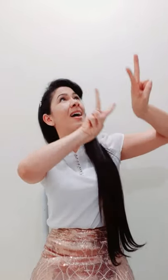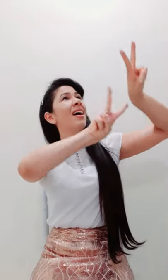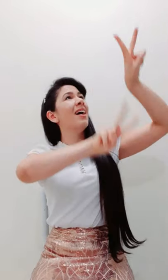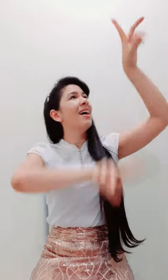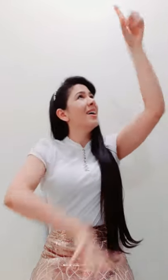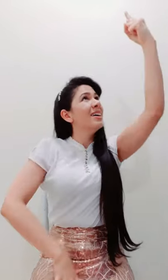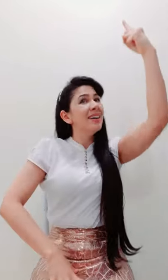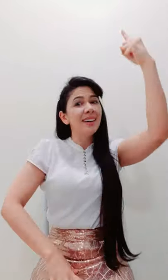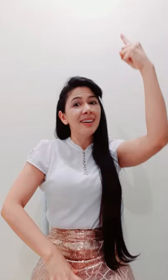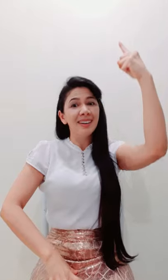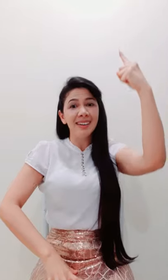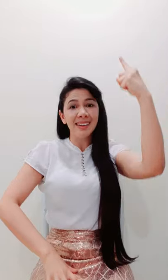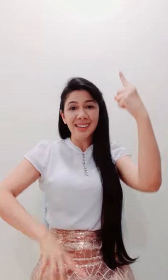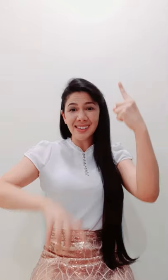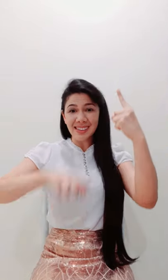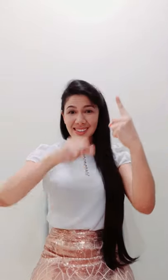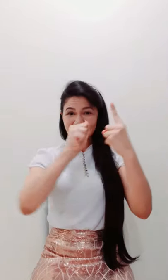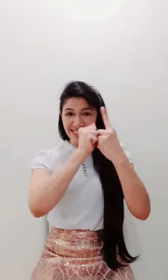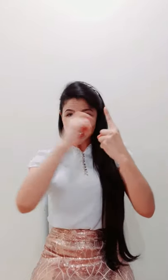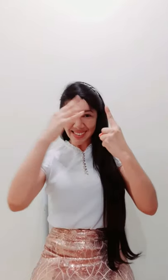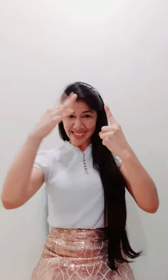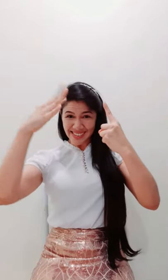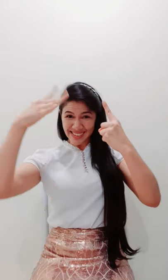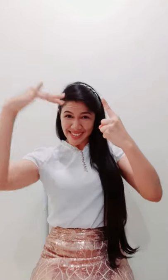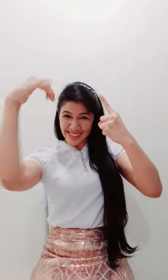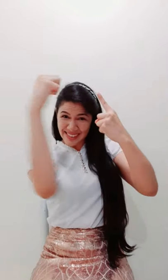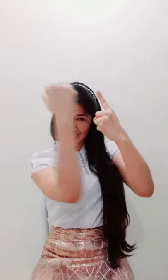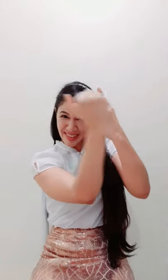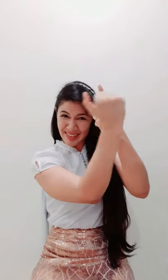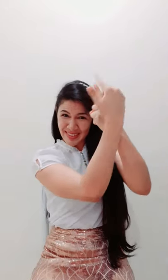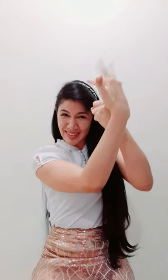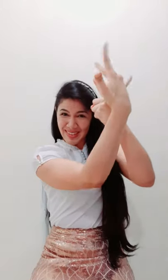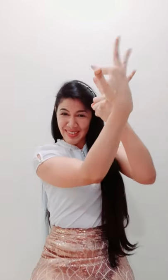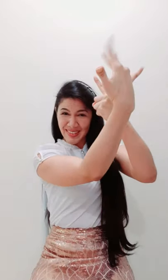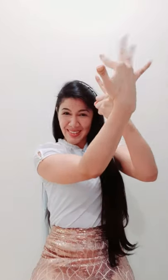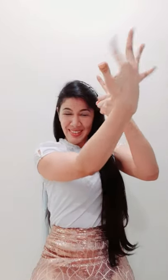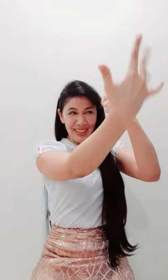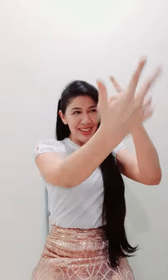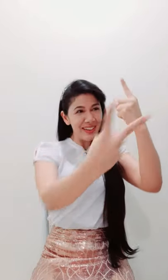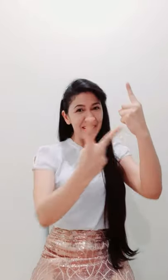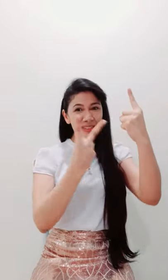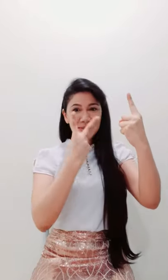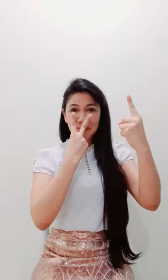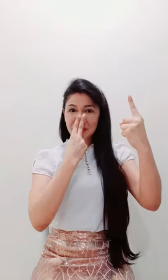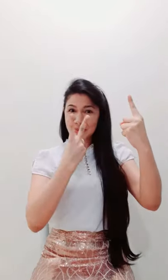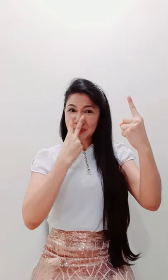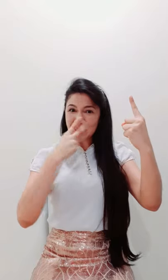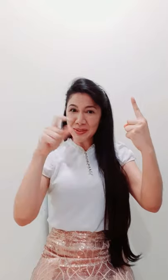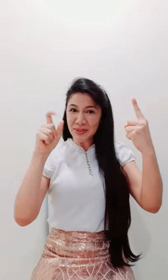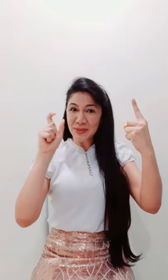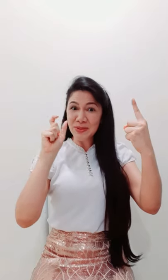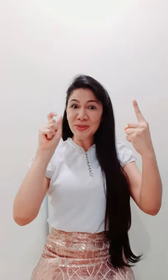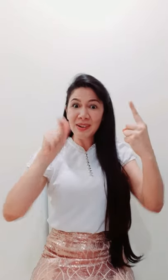-lo Em seu grande esplendor Pois